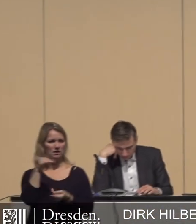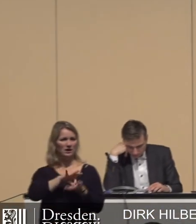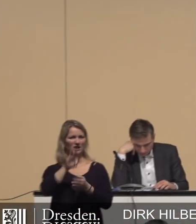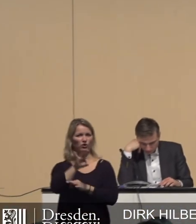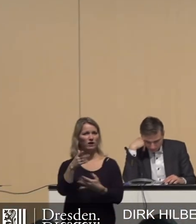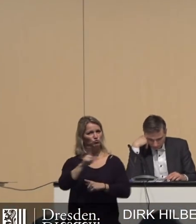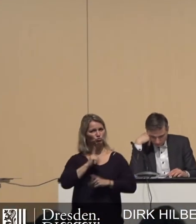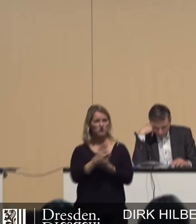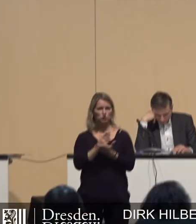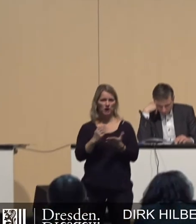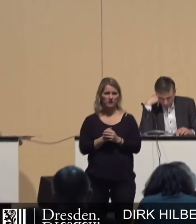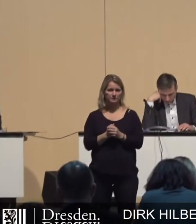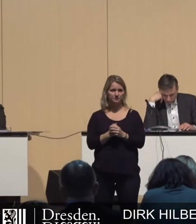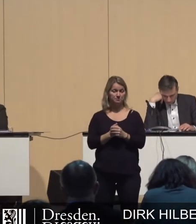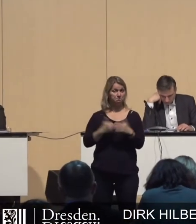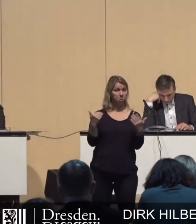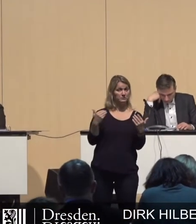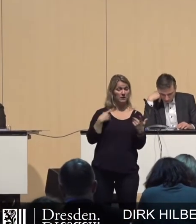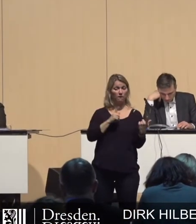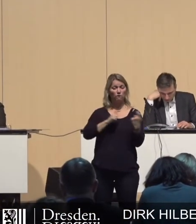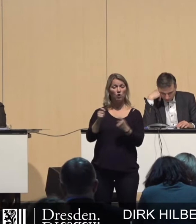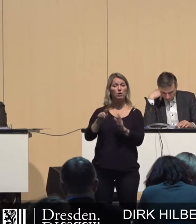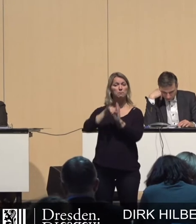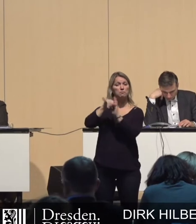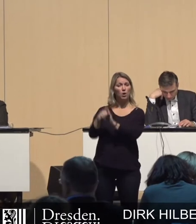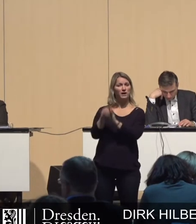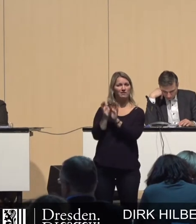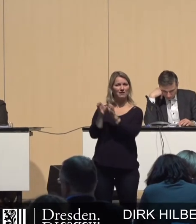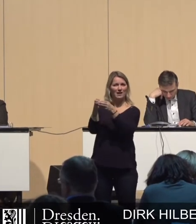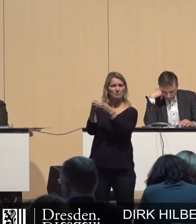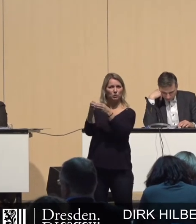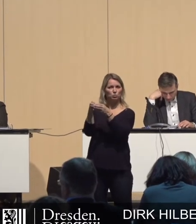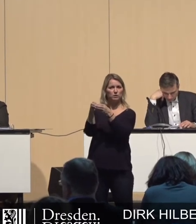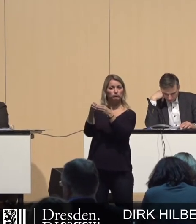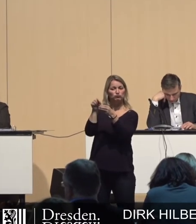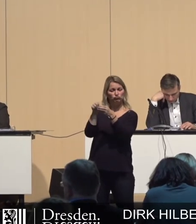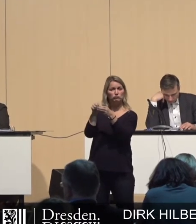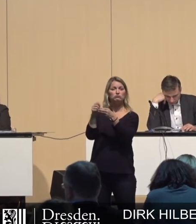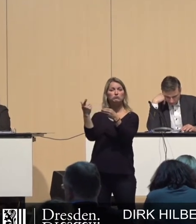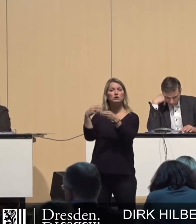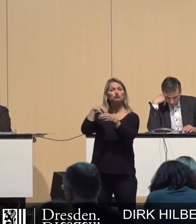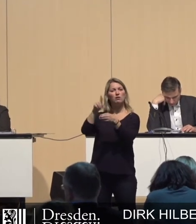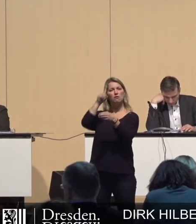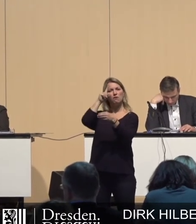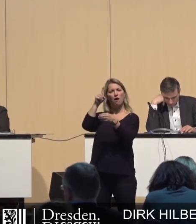Dazu schlagen wir ein Projektgremium vor, über dessen Zusammensetzung der Stadtrat